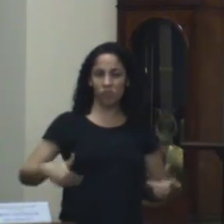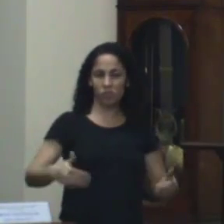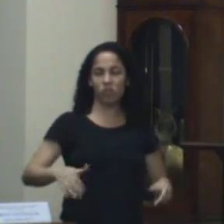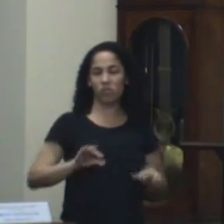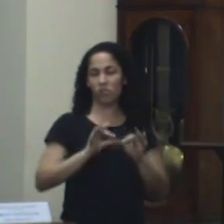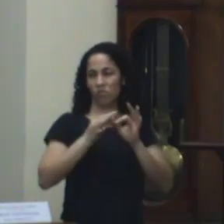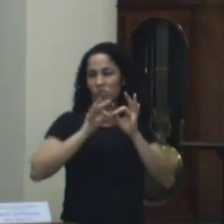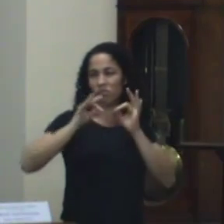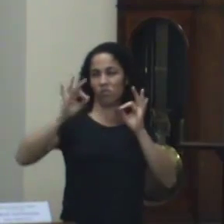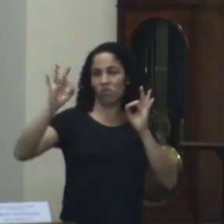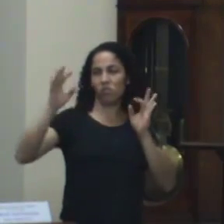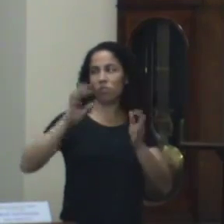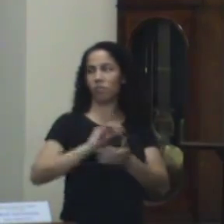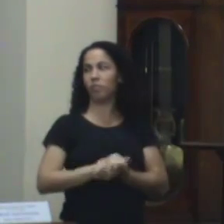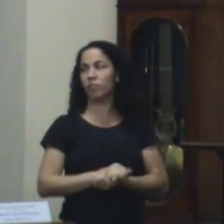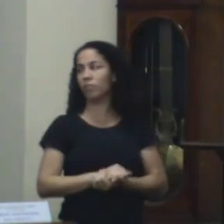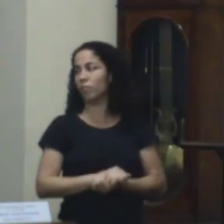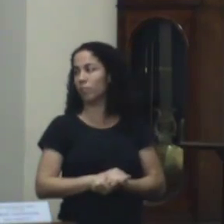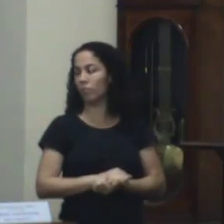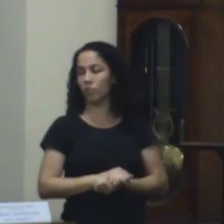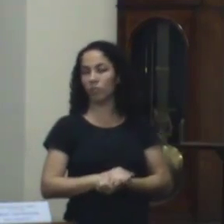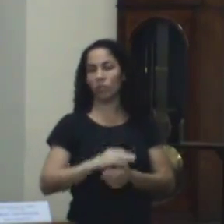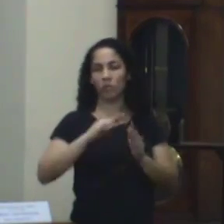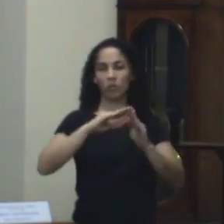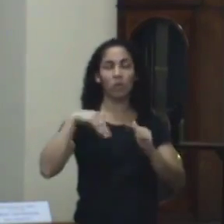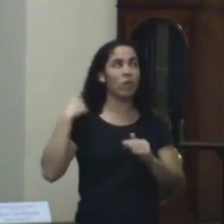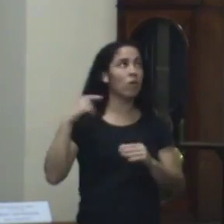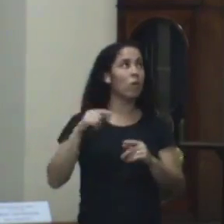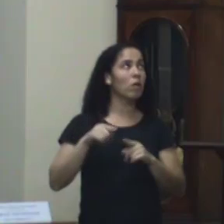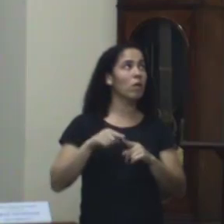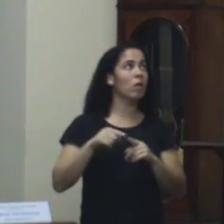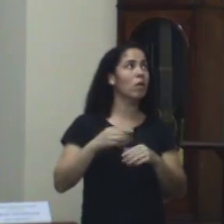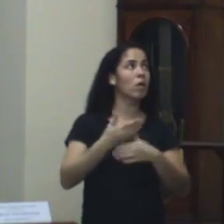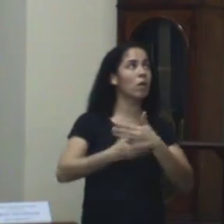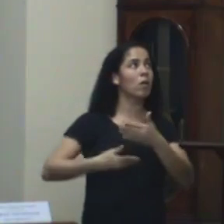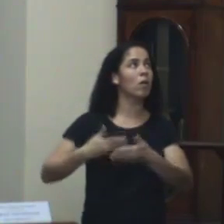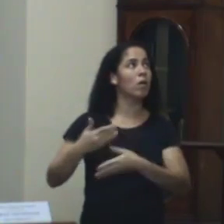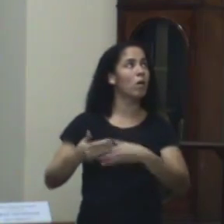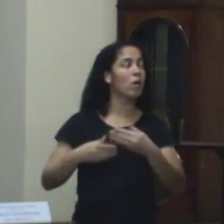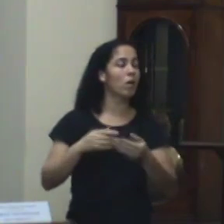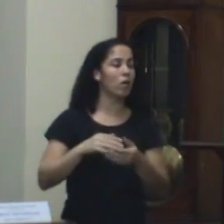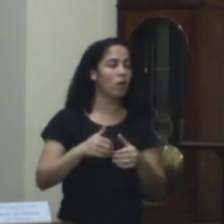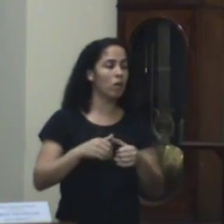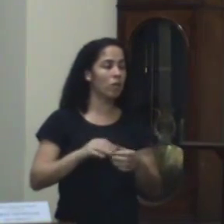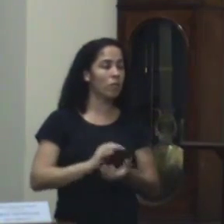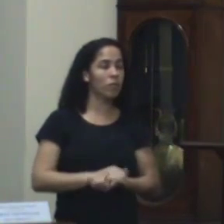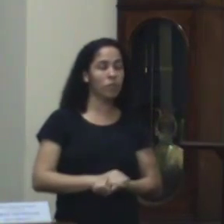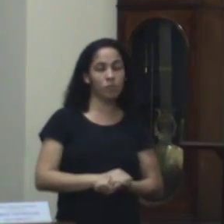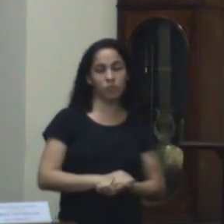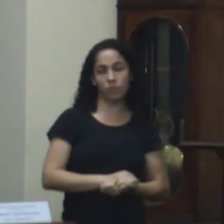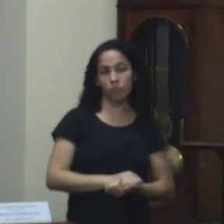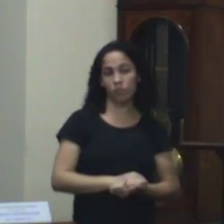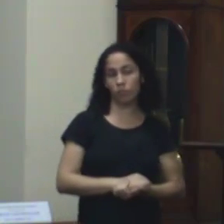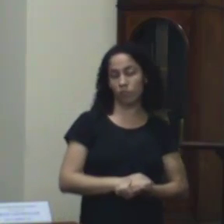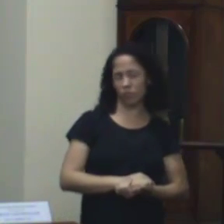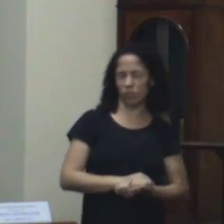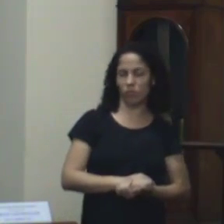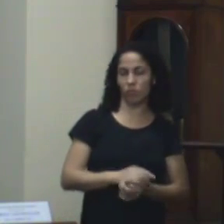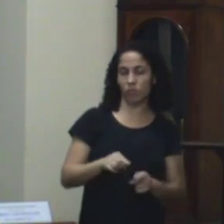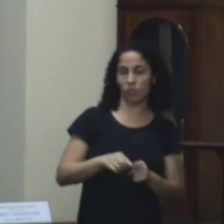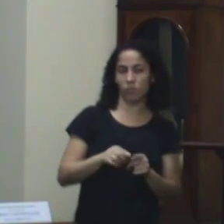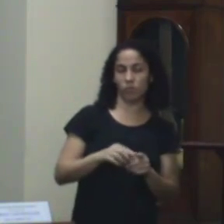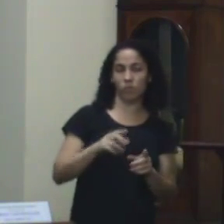nos faladores, que é um pouco longe. A Câmara participou ativamente disso e aí foi também, esse caso